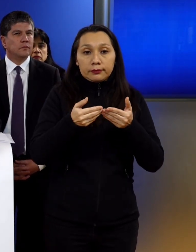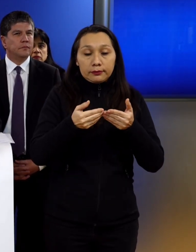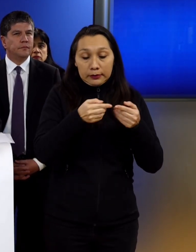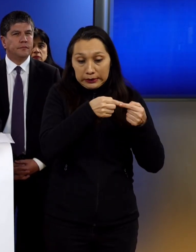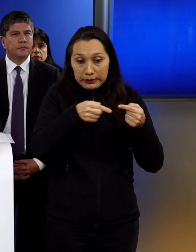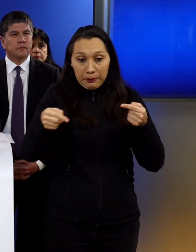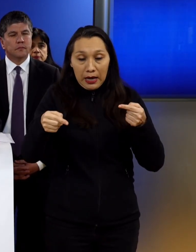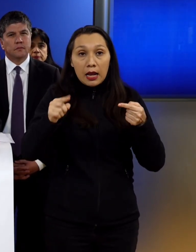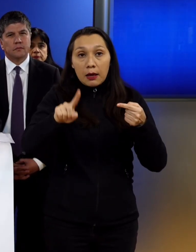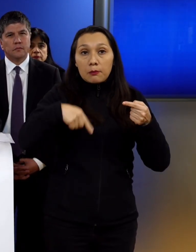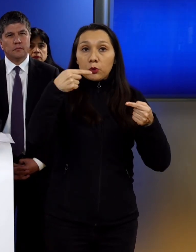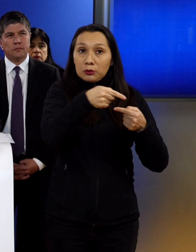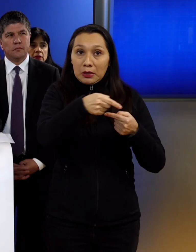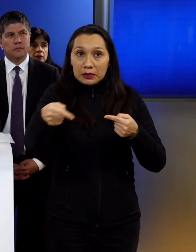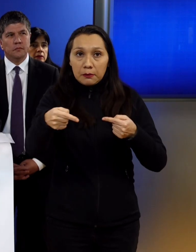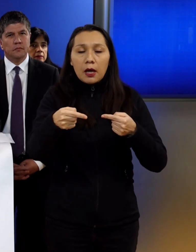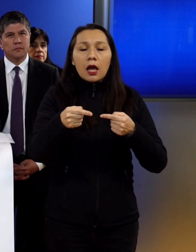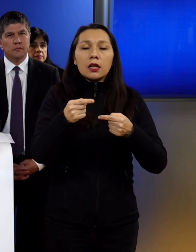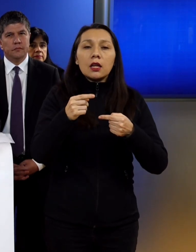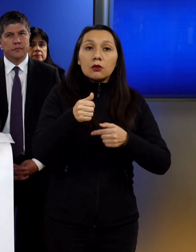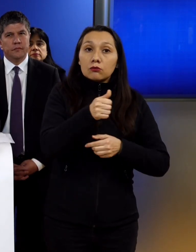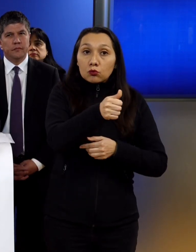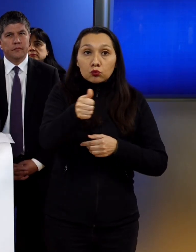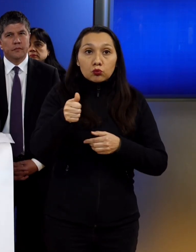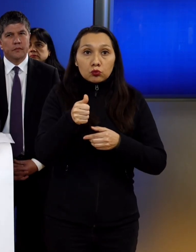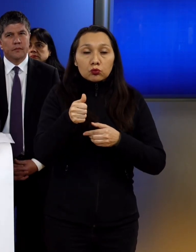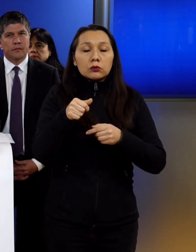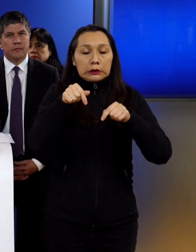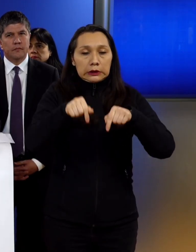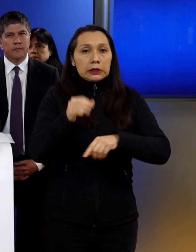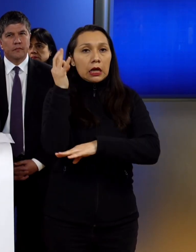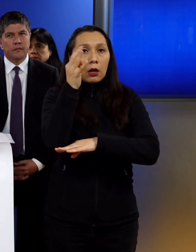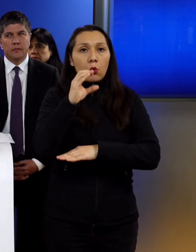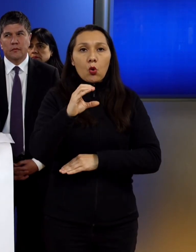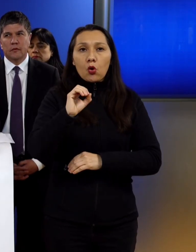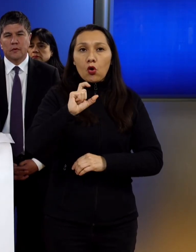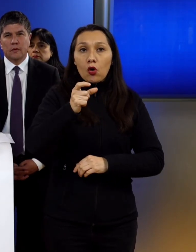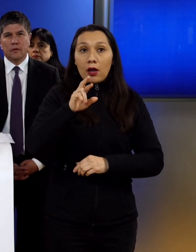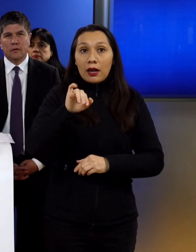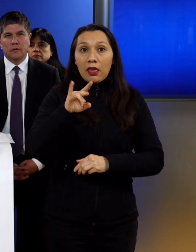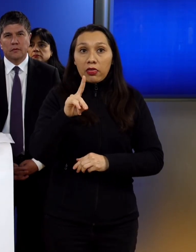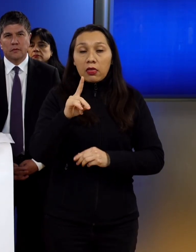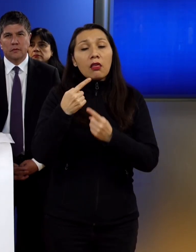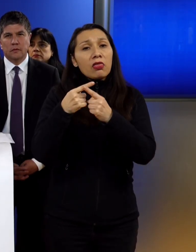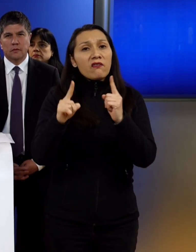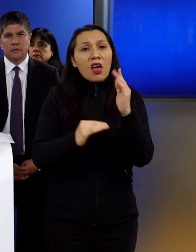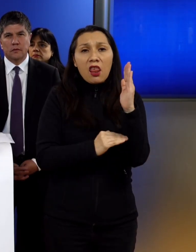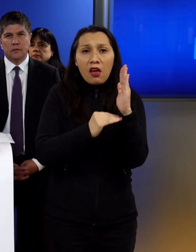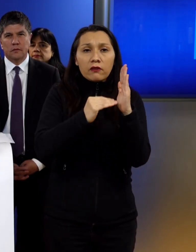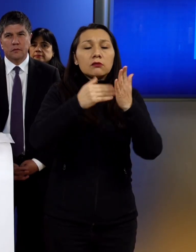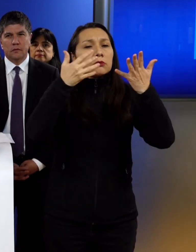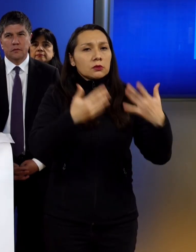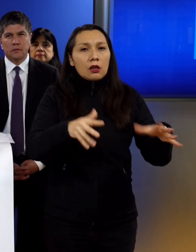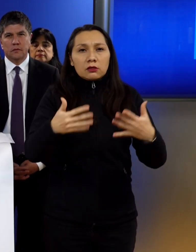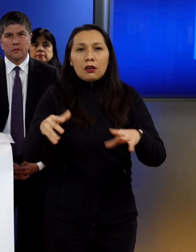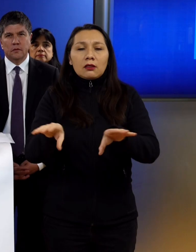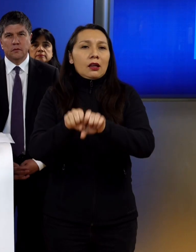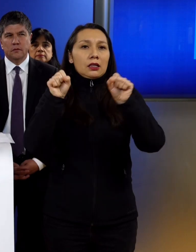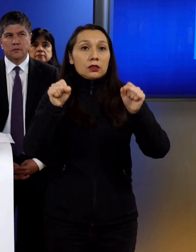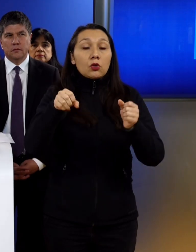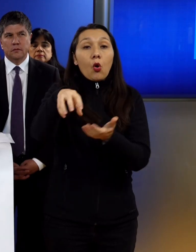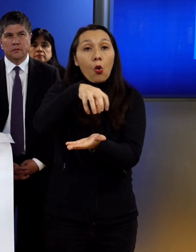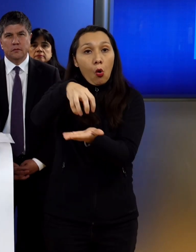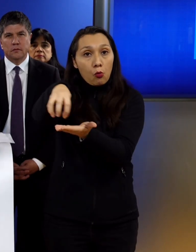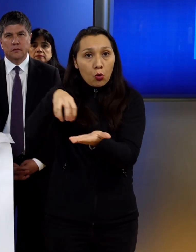queda de esta semana y la próxima, todos estos COGRID de los distintos niveles van a estar ya realizados a nivel